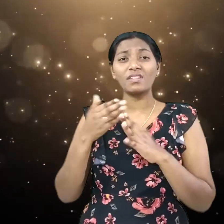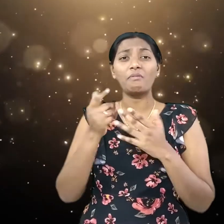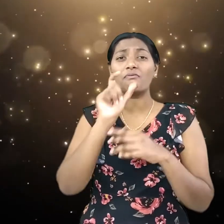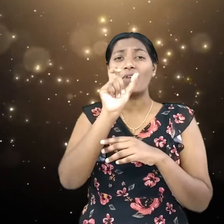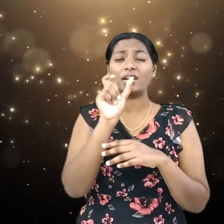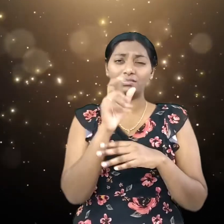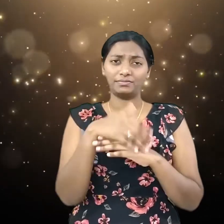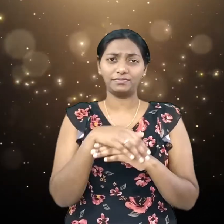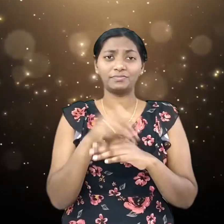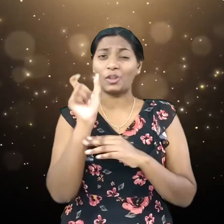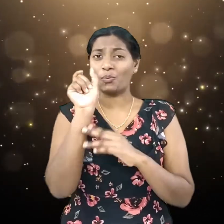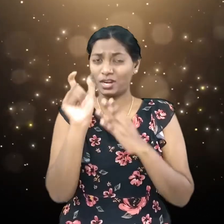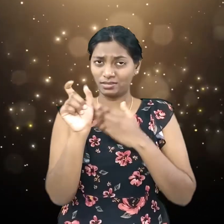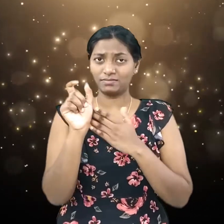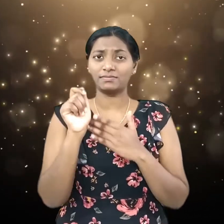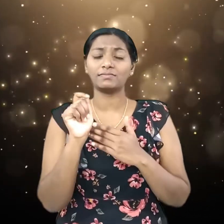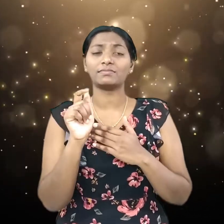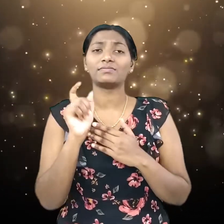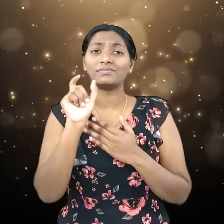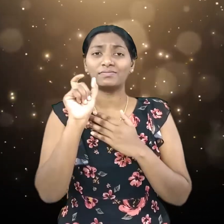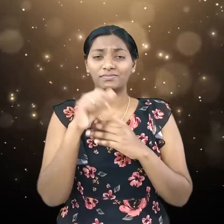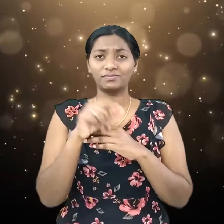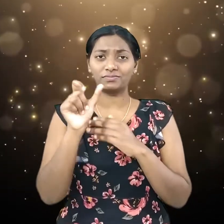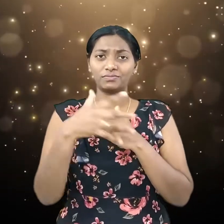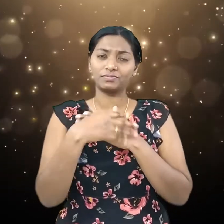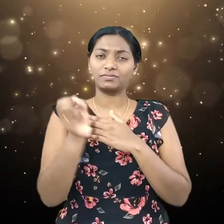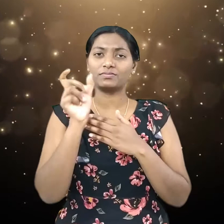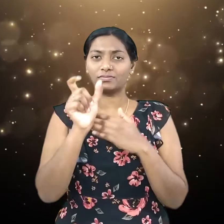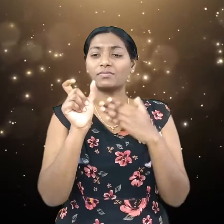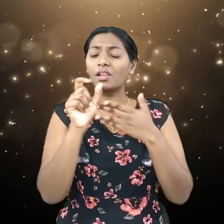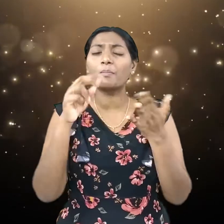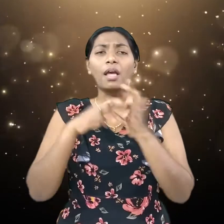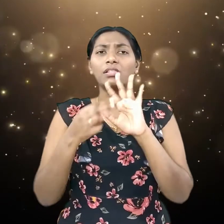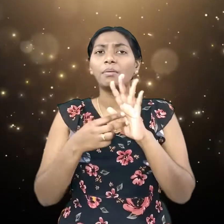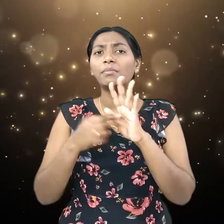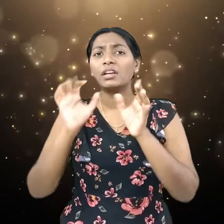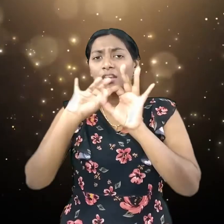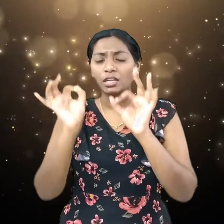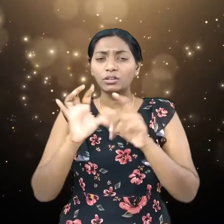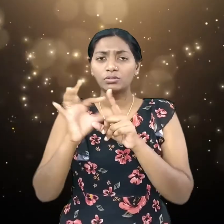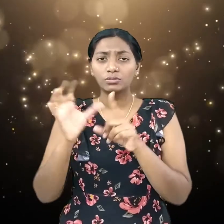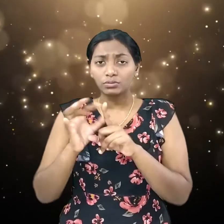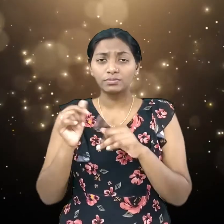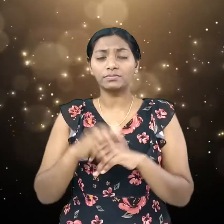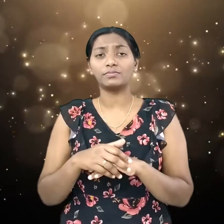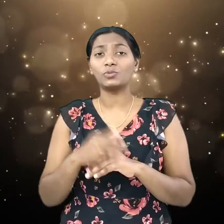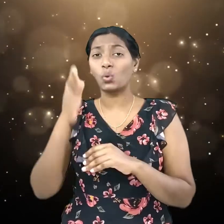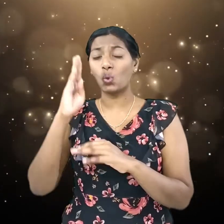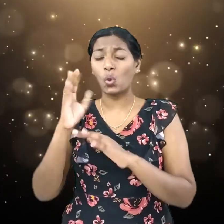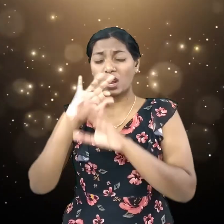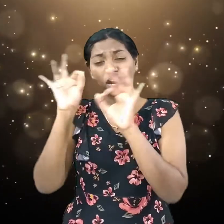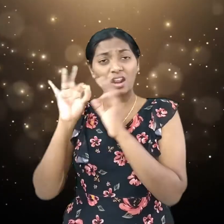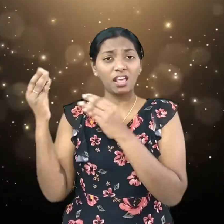प्रबंध क्या है जो सबके सृजनहार परमेश्वर में आदि से गुप्त था।